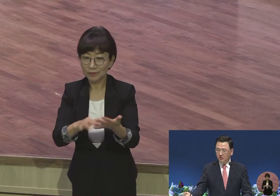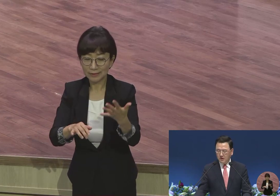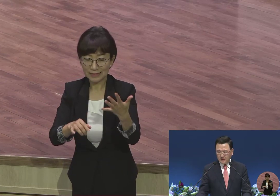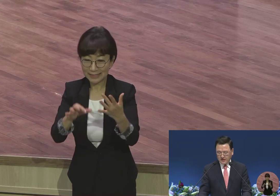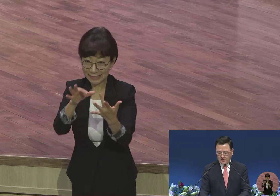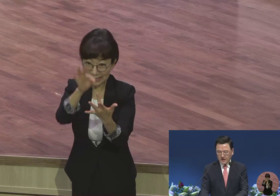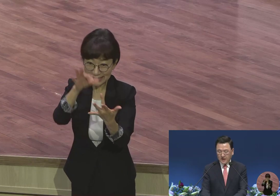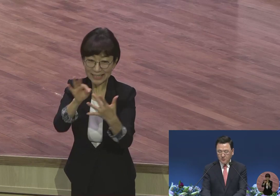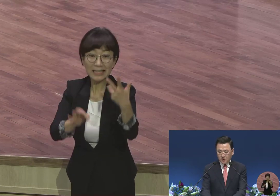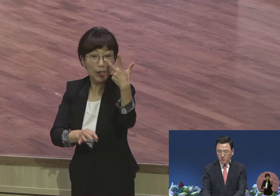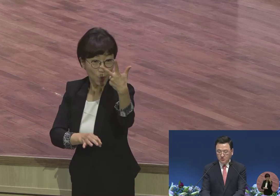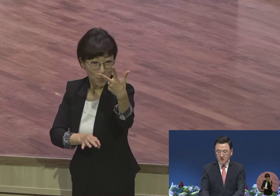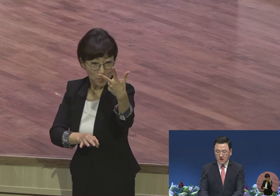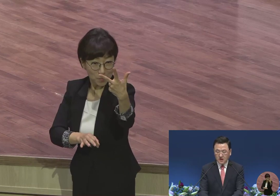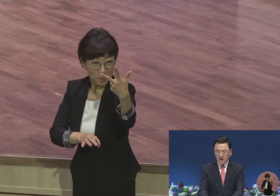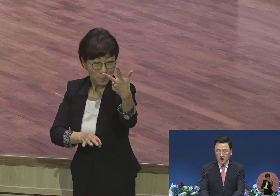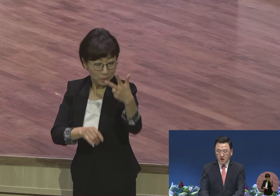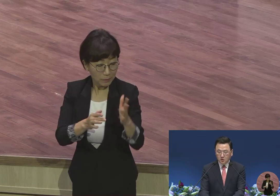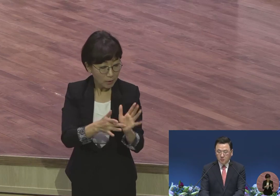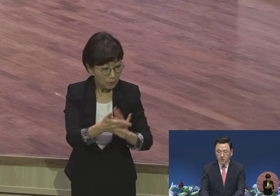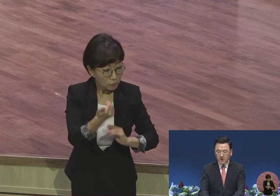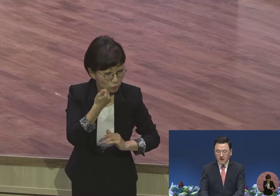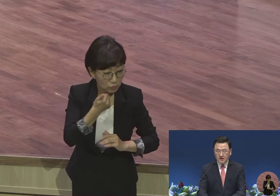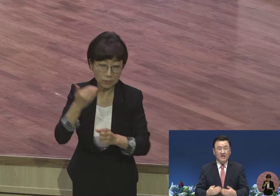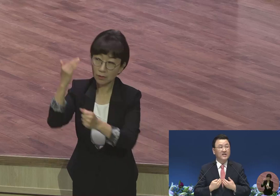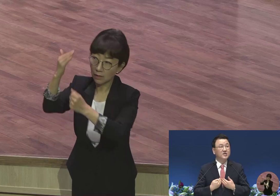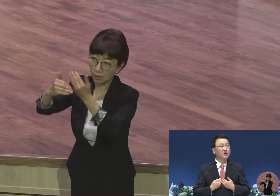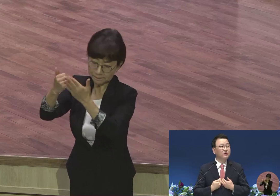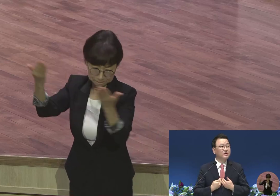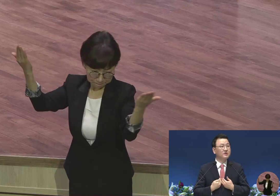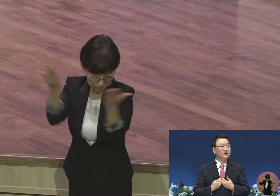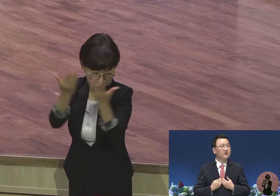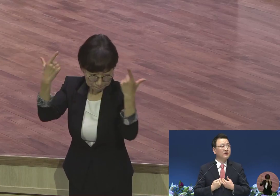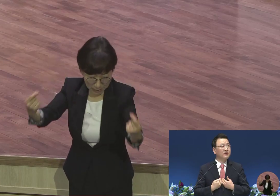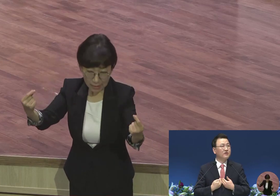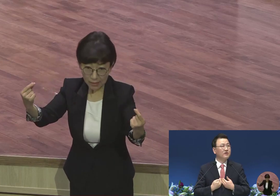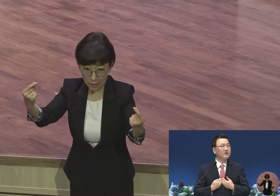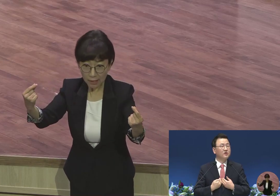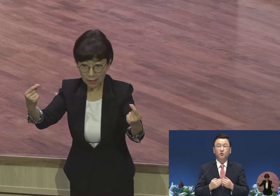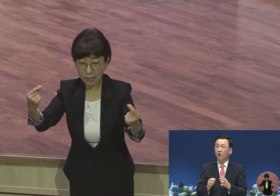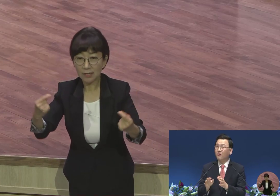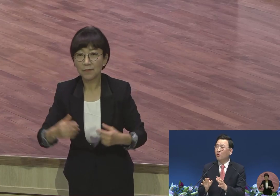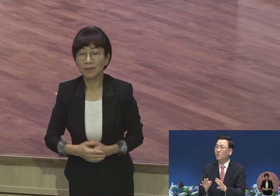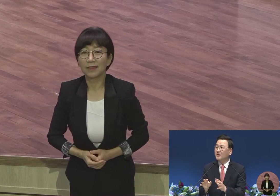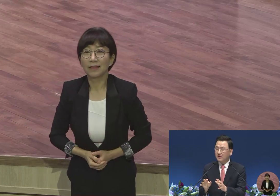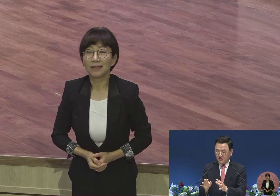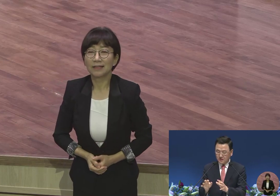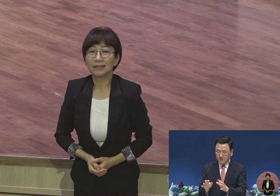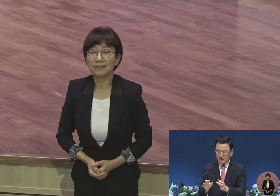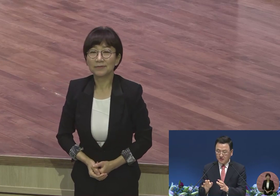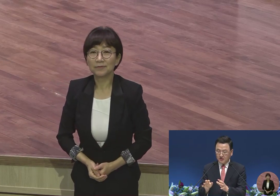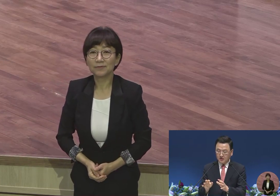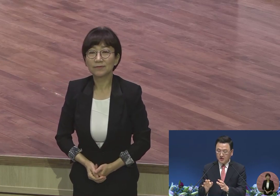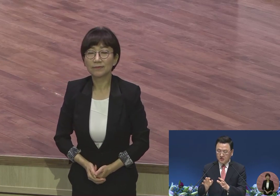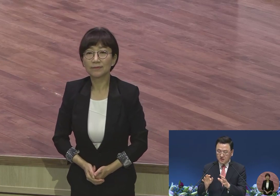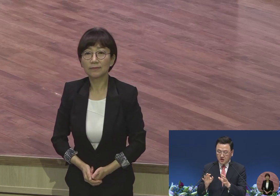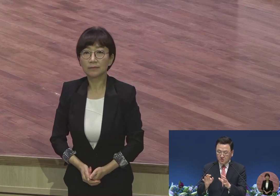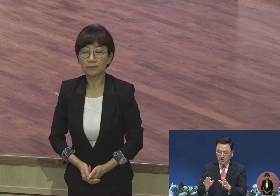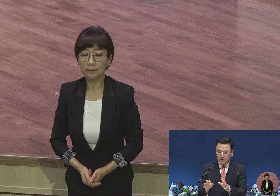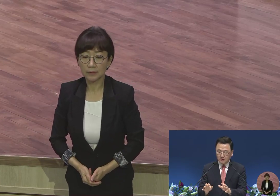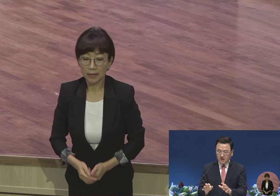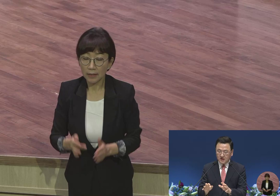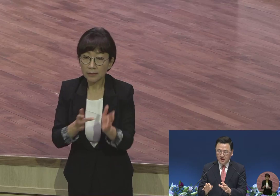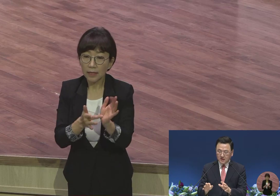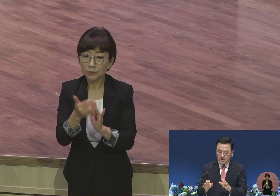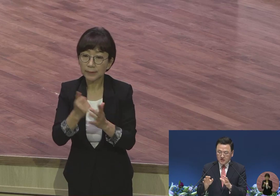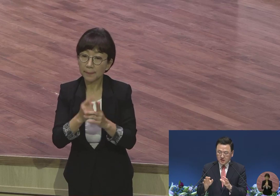걸 증명함과 동시에 7번의 자기 선언이 있어요. 그 요한복음만 나타났습니다. 나는